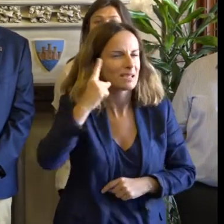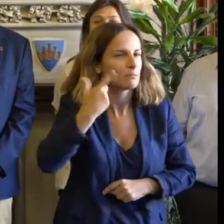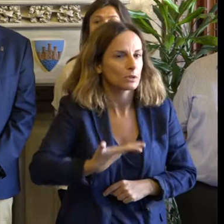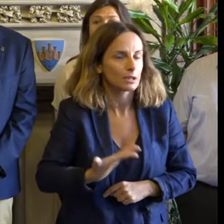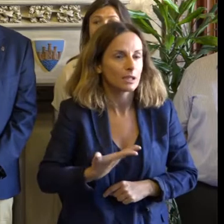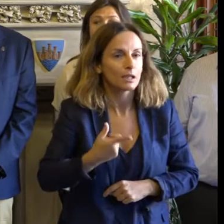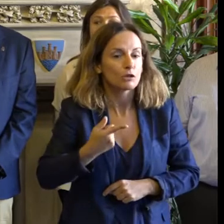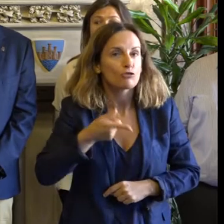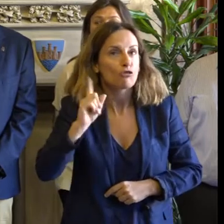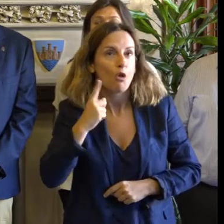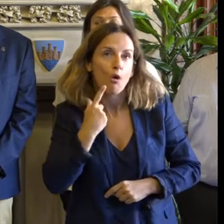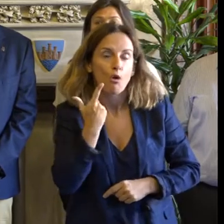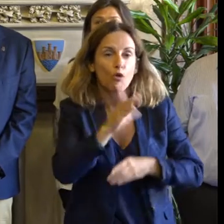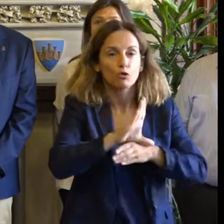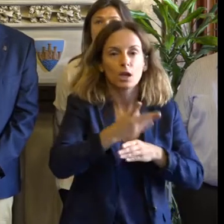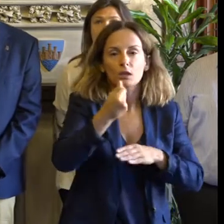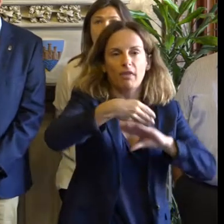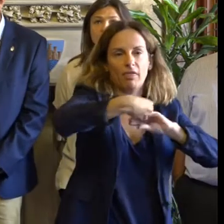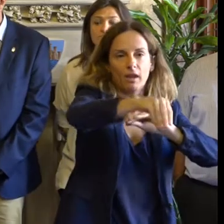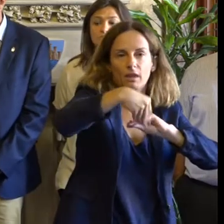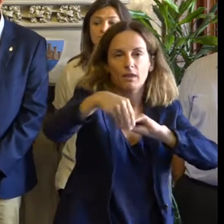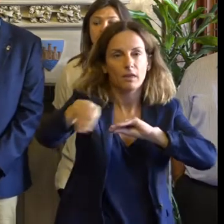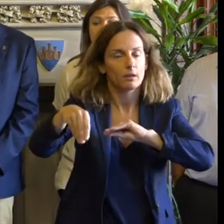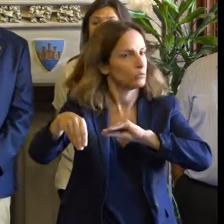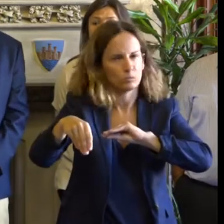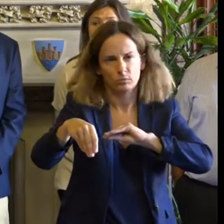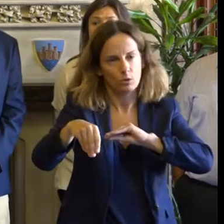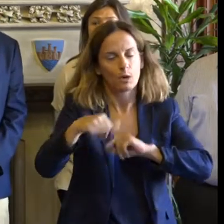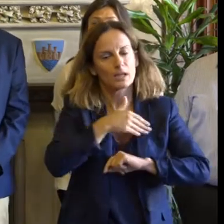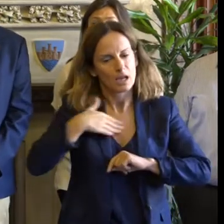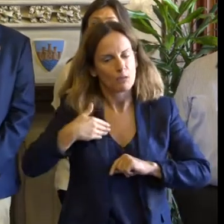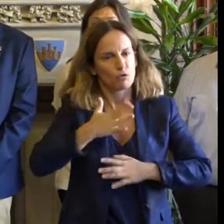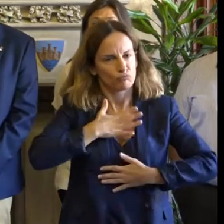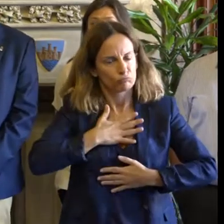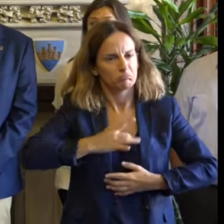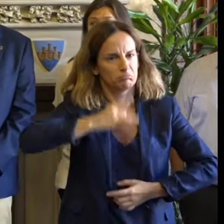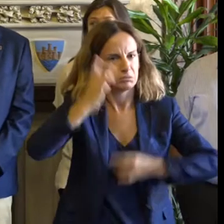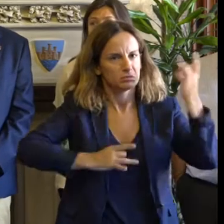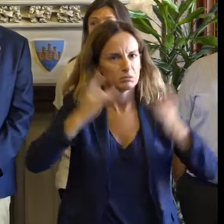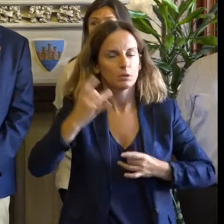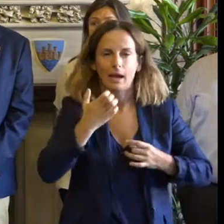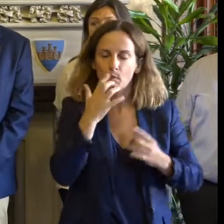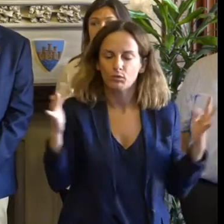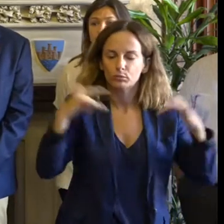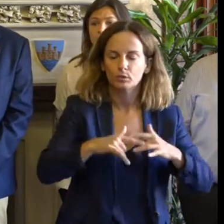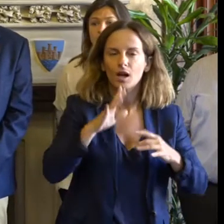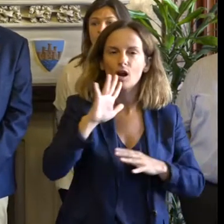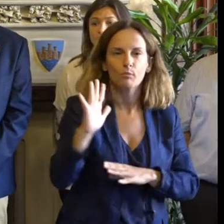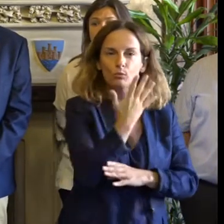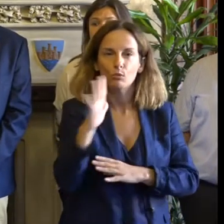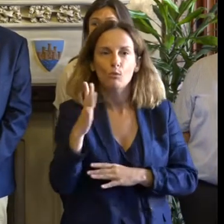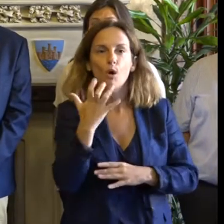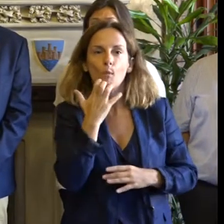una entitat que reparteix doblers, comencem a impulsar activitats pròpies, com les trobades de corals, el circuit d'arts